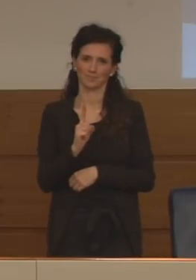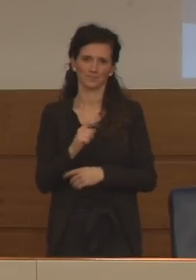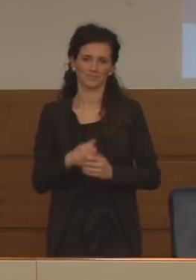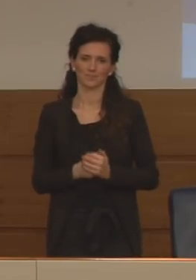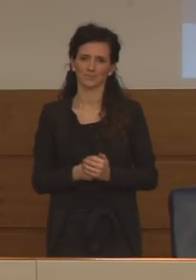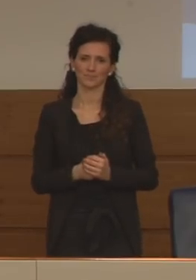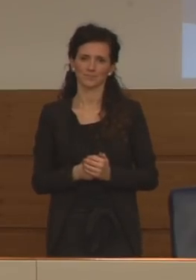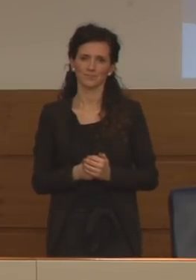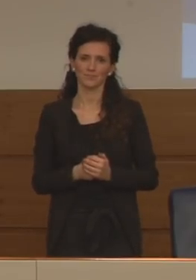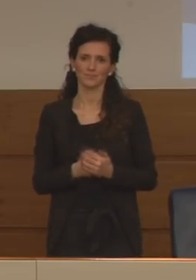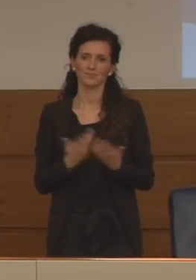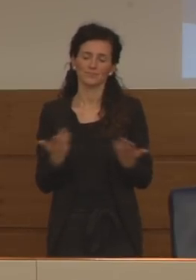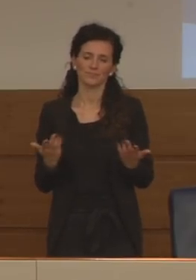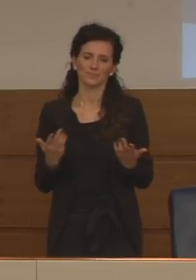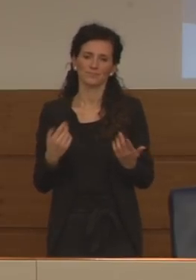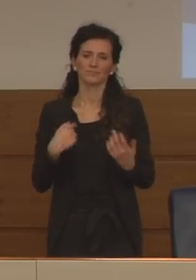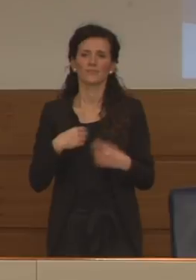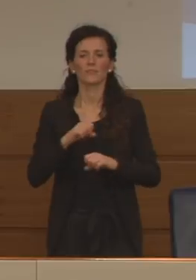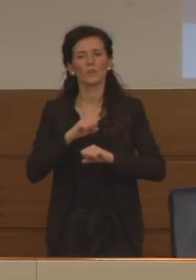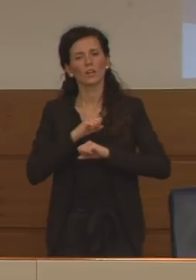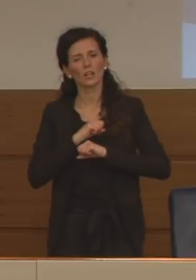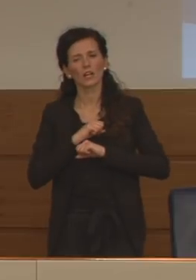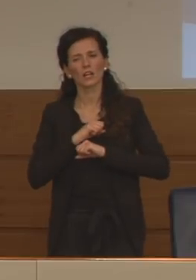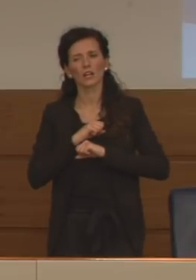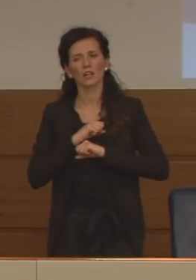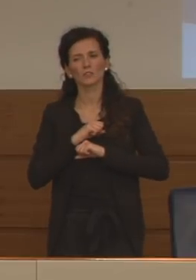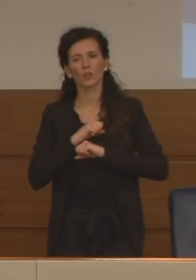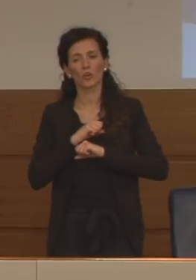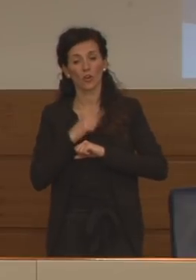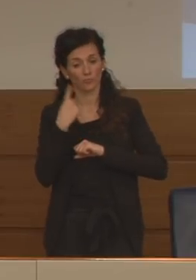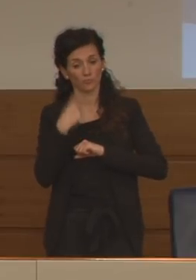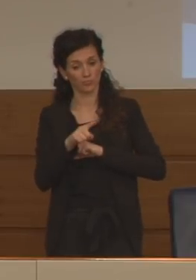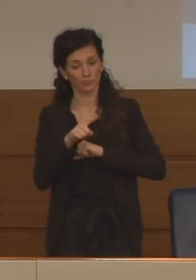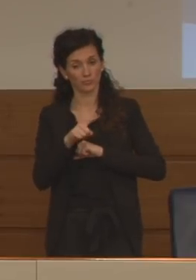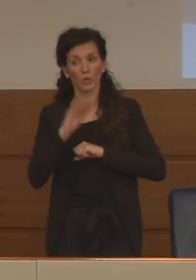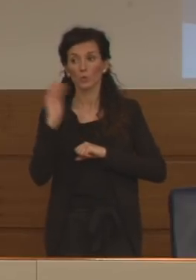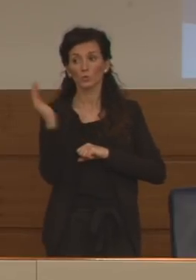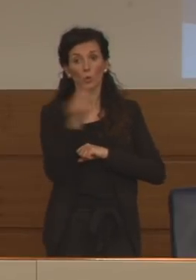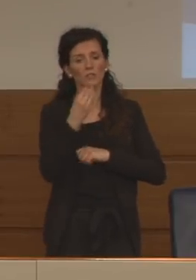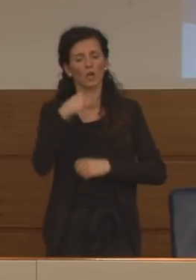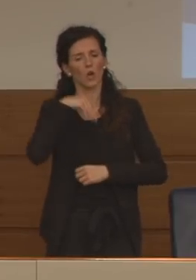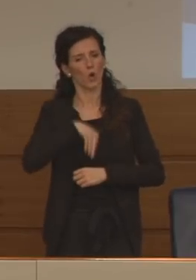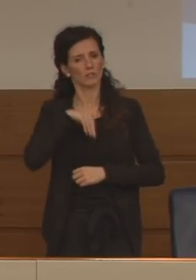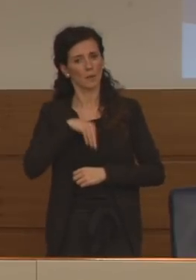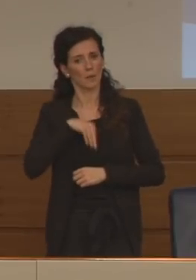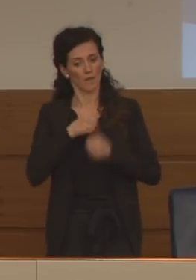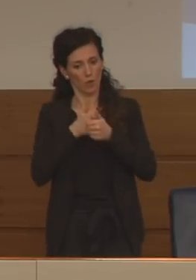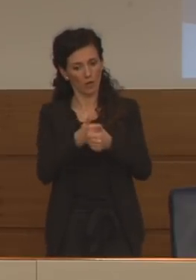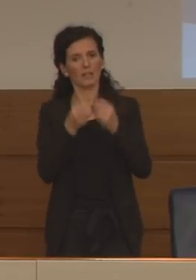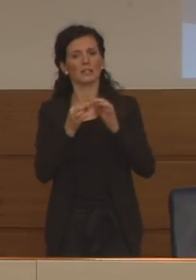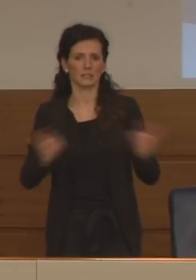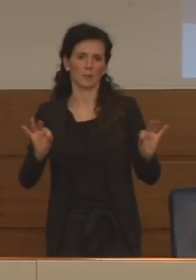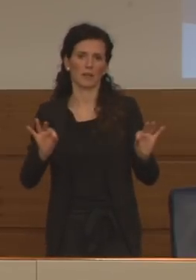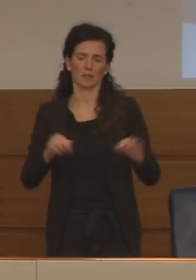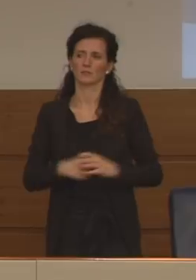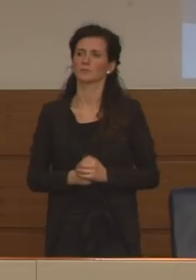credo che veramente la chiave di lettura sia quello ed essere tutti consapevoli di questo e tutti adottarlo